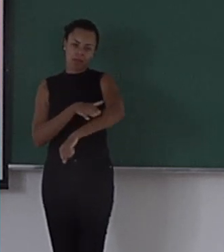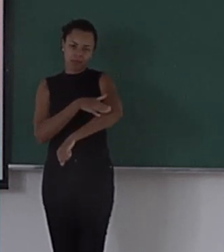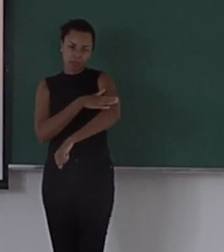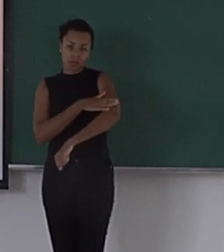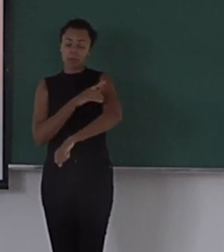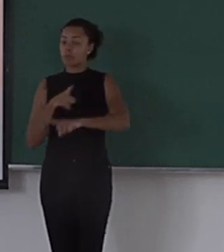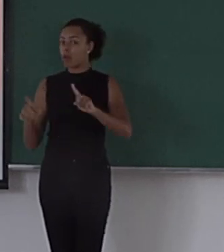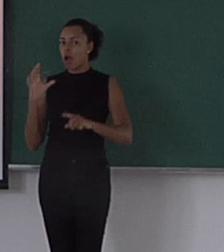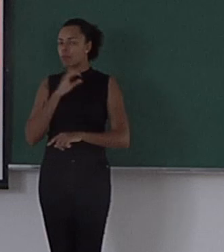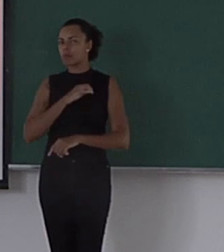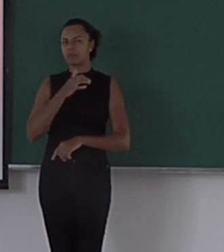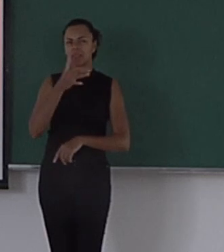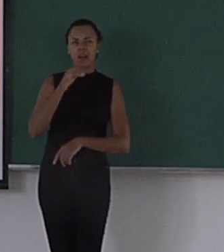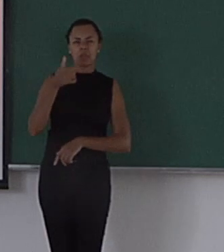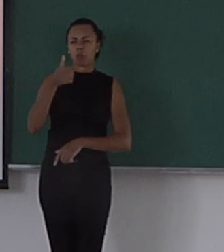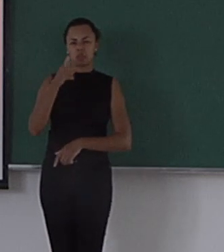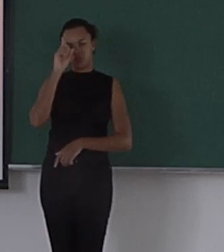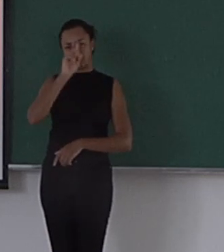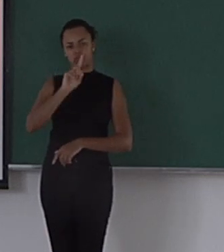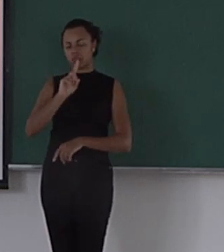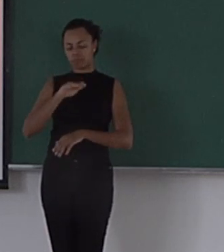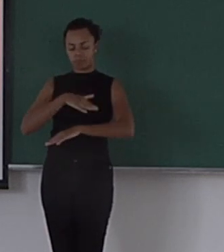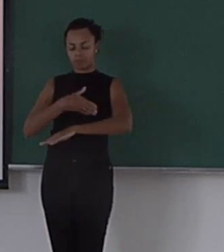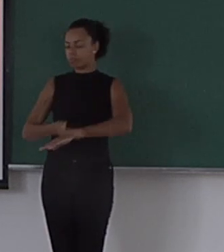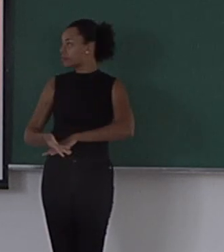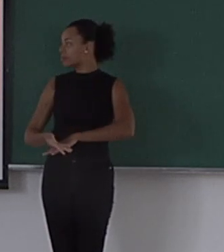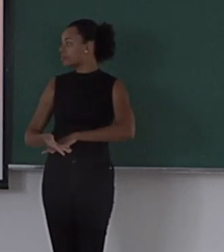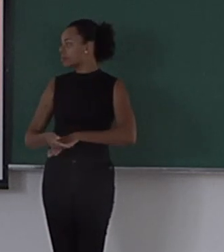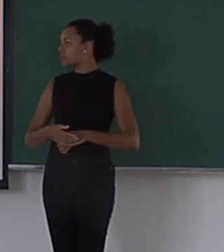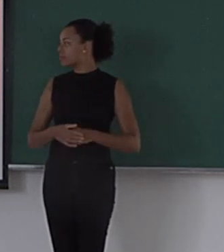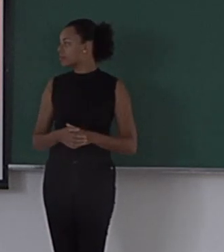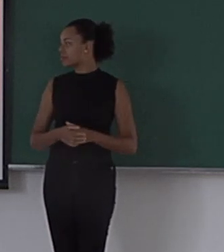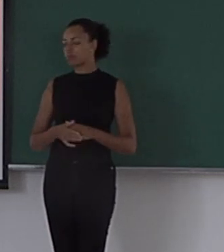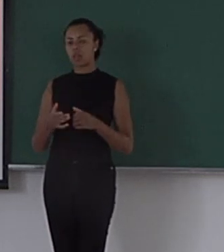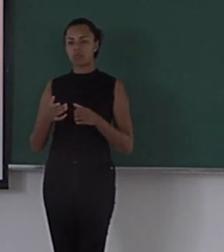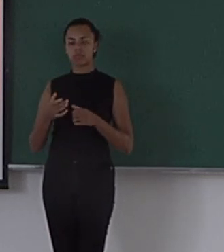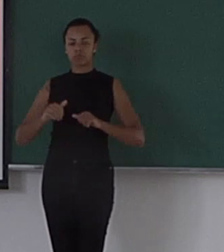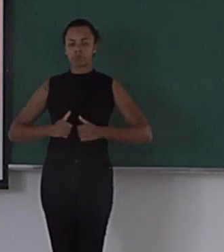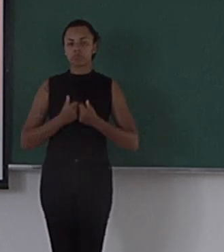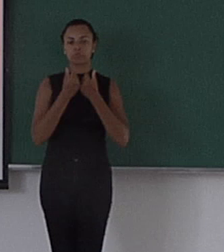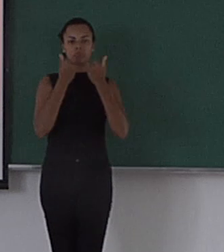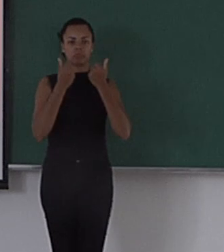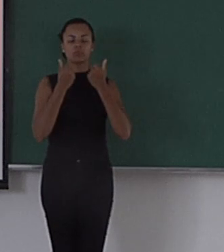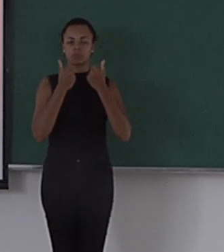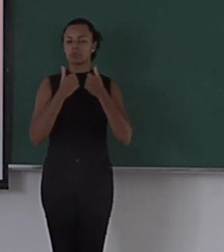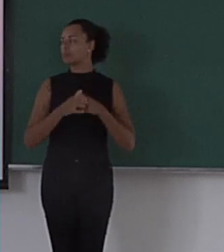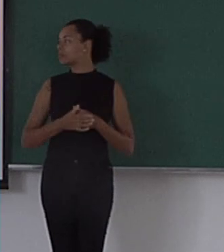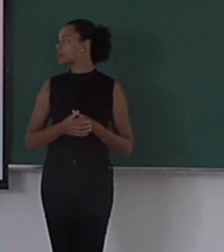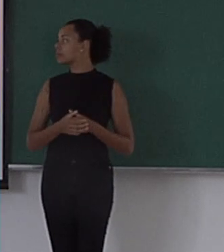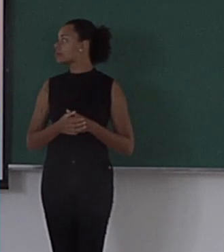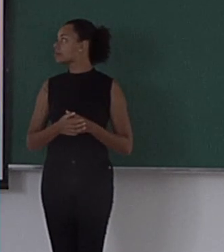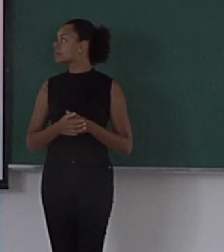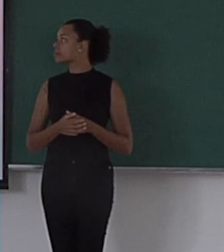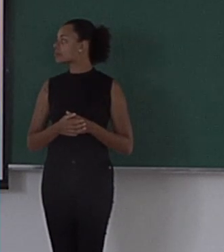logo cicatriza, assim, 10, 12 dias, a pele cai, ó, e já está totalmente restabelecido. Né? Isso é um